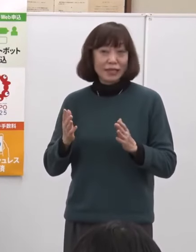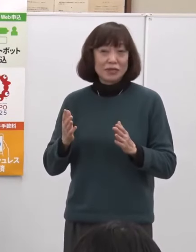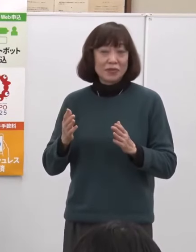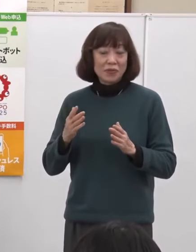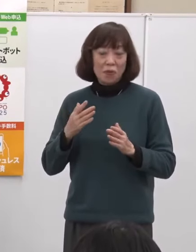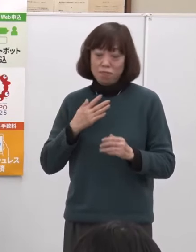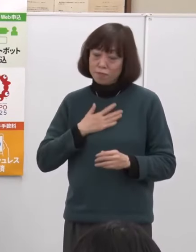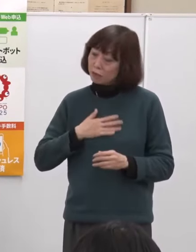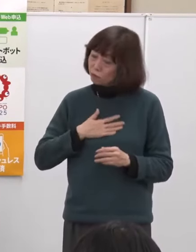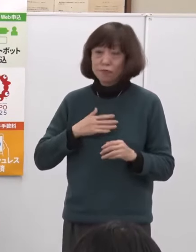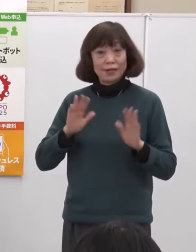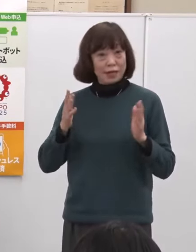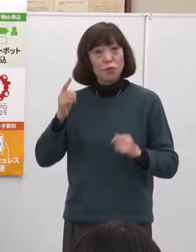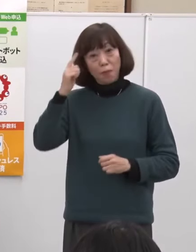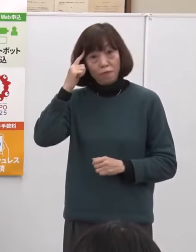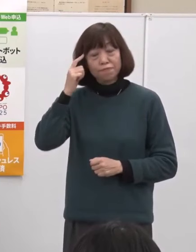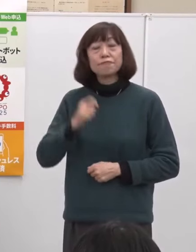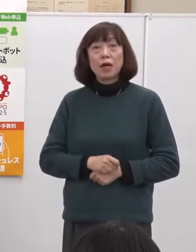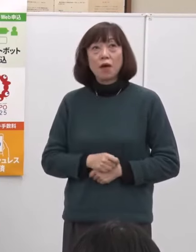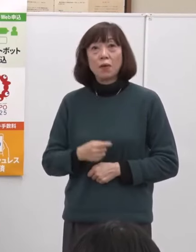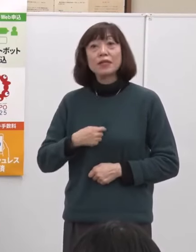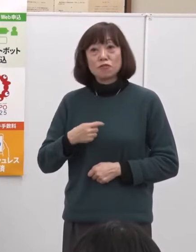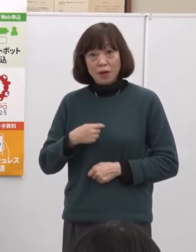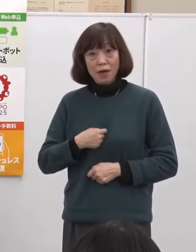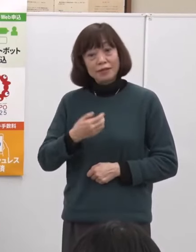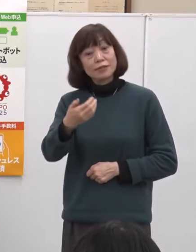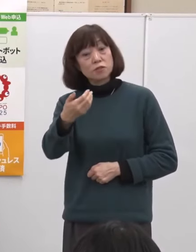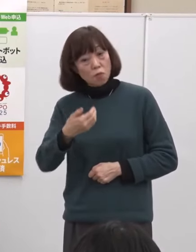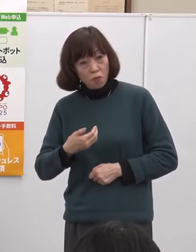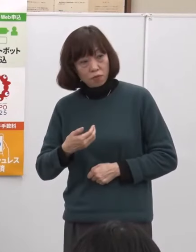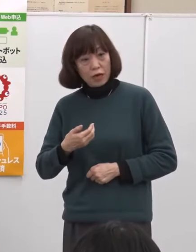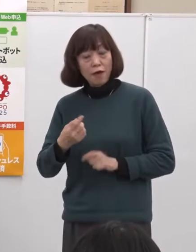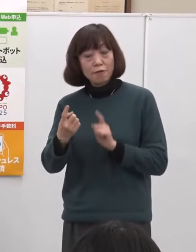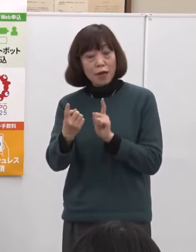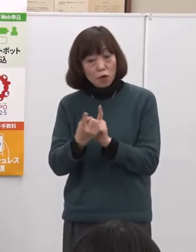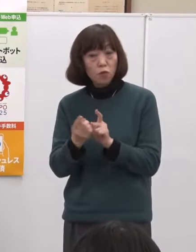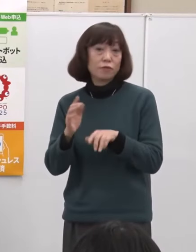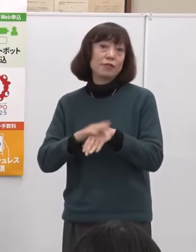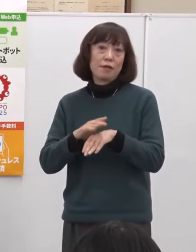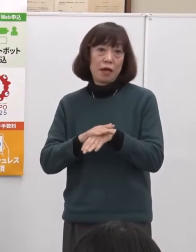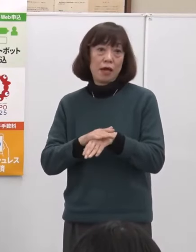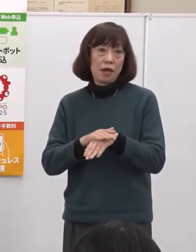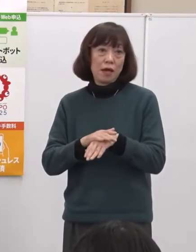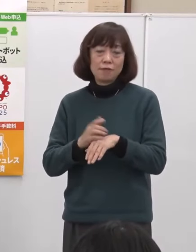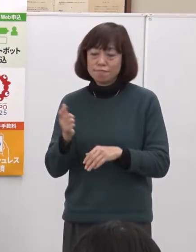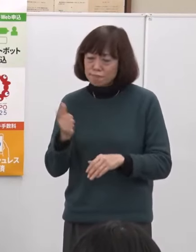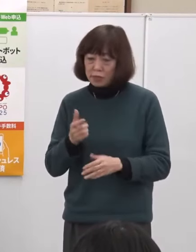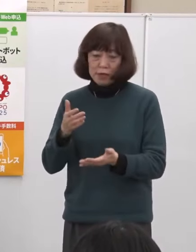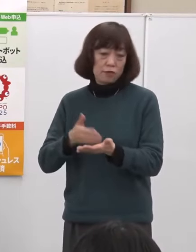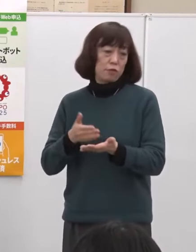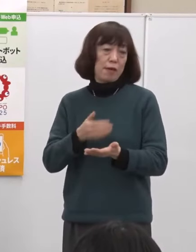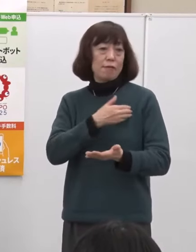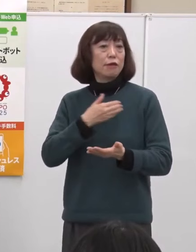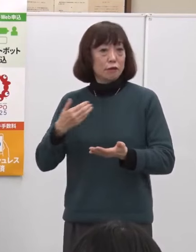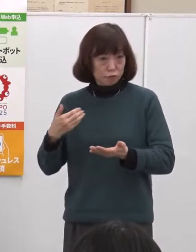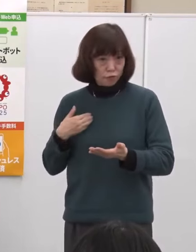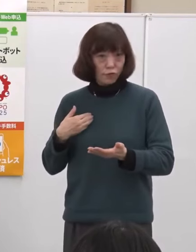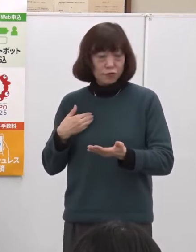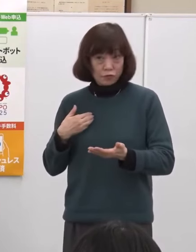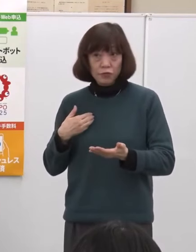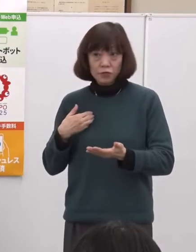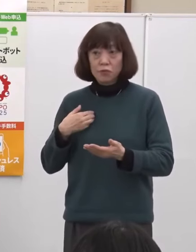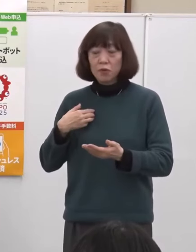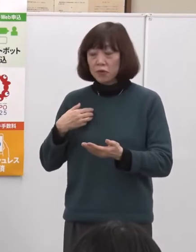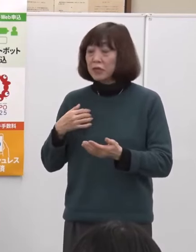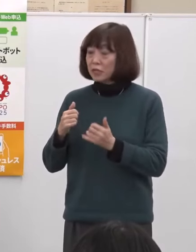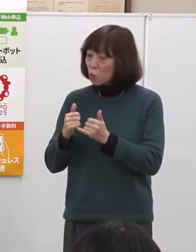はいただいたご質問や対応についてしっかり説明できるしかるべきものが出席してご説明を続け